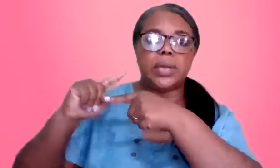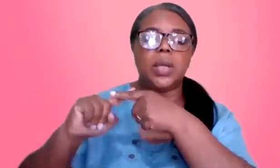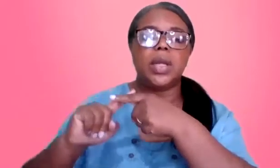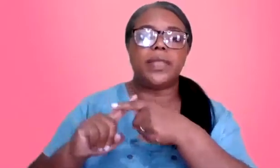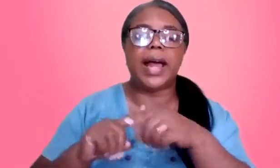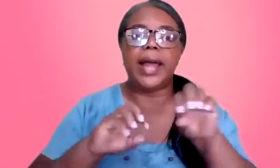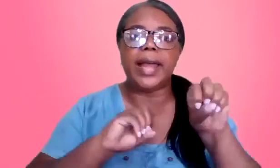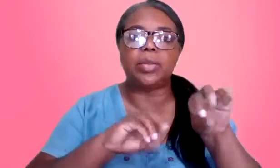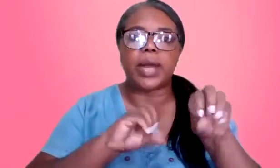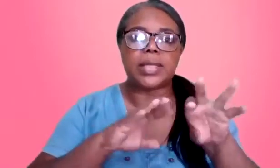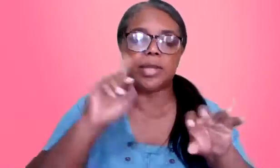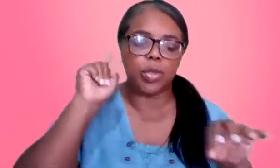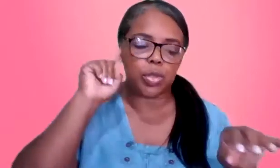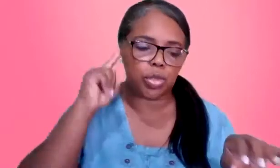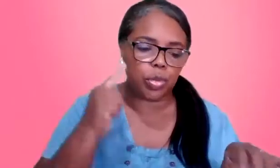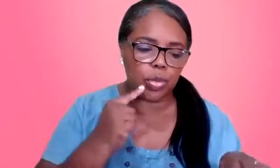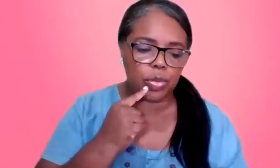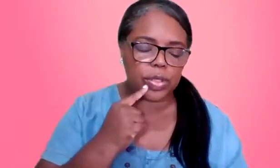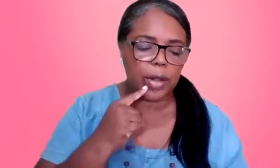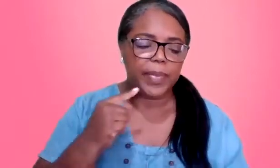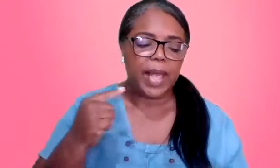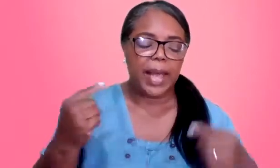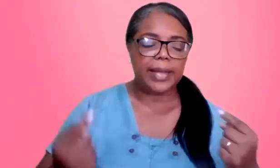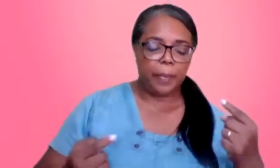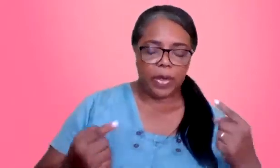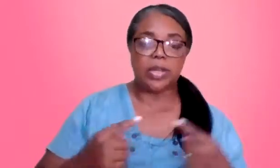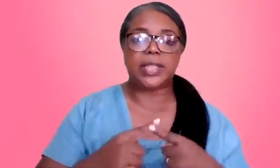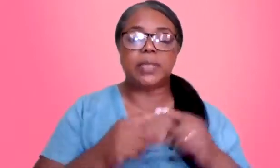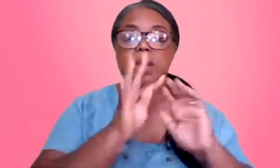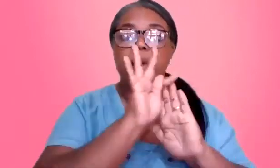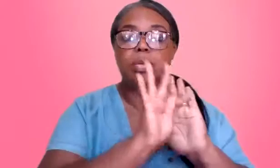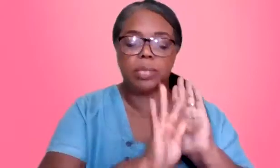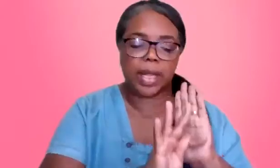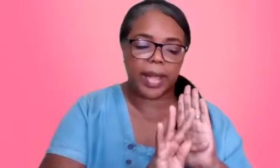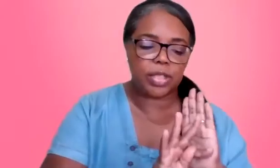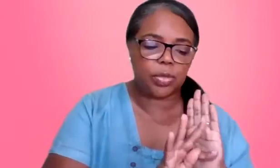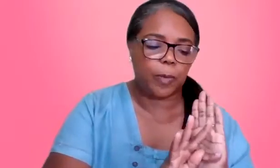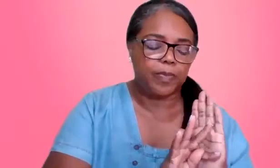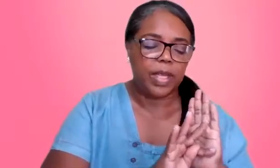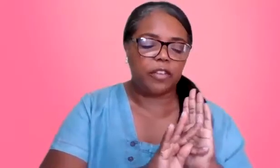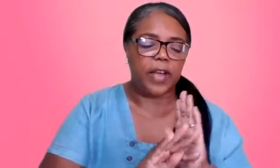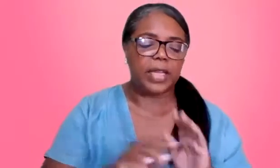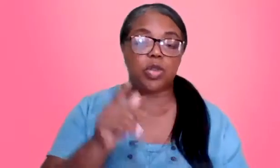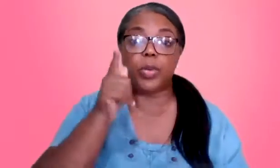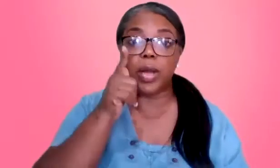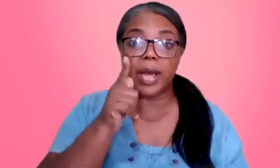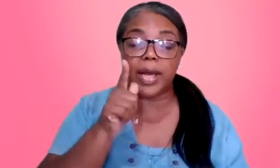evolução da educação dos surdos. Depois nós temos também um texto que fala sobre o ganho